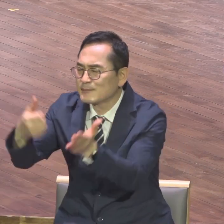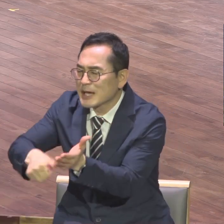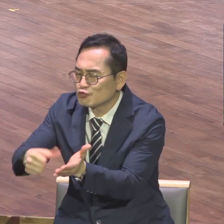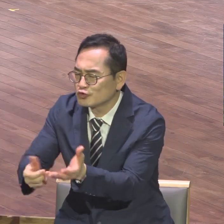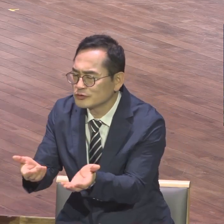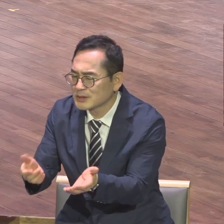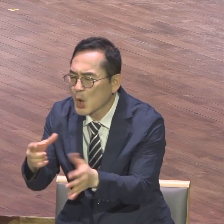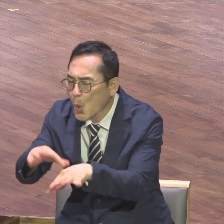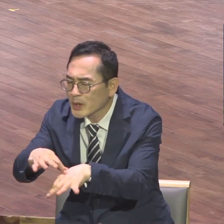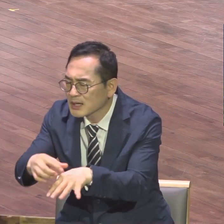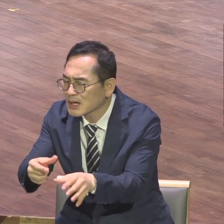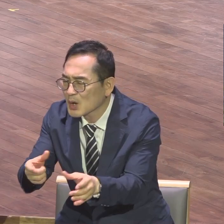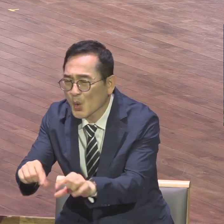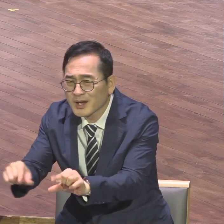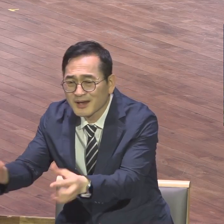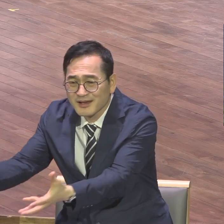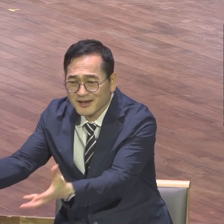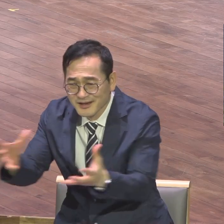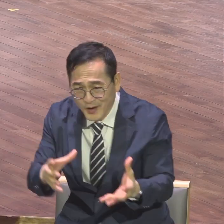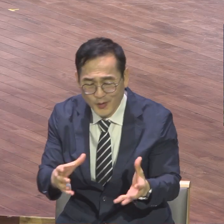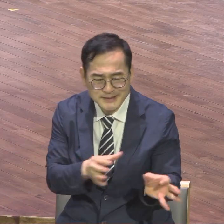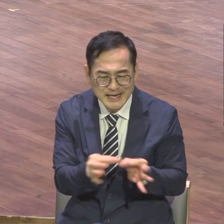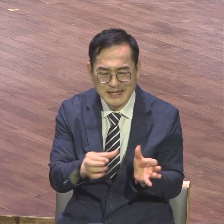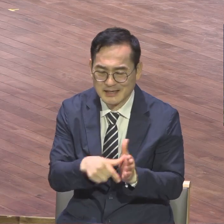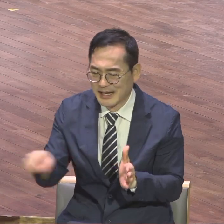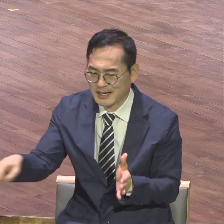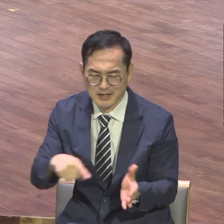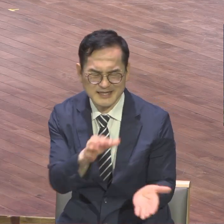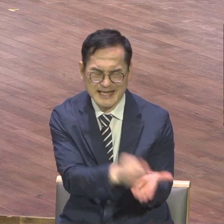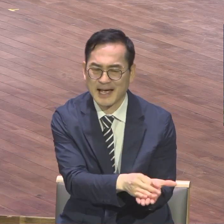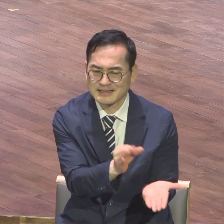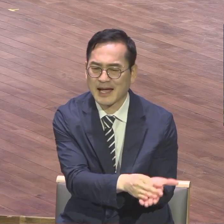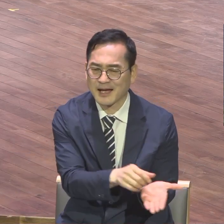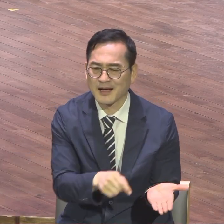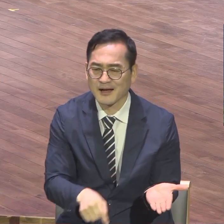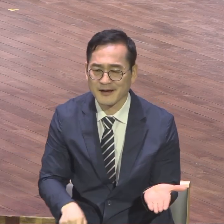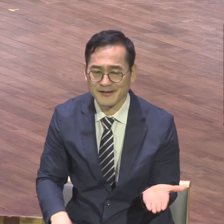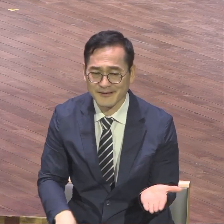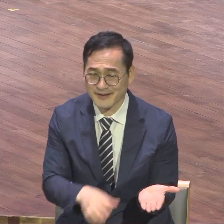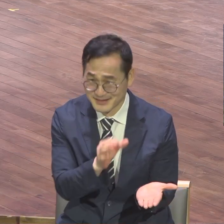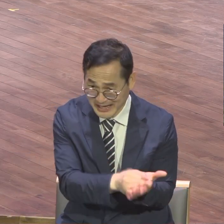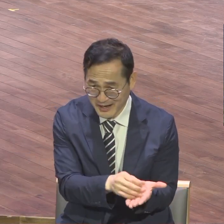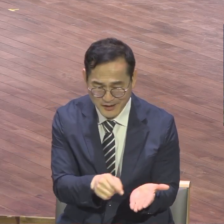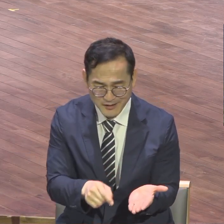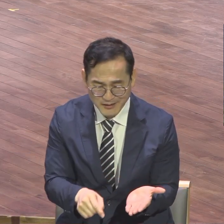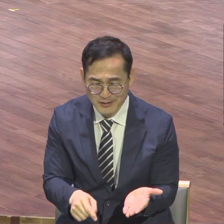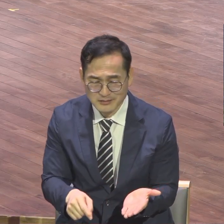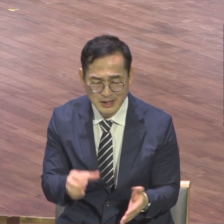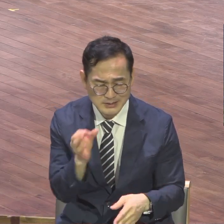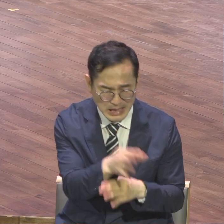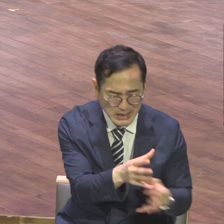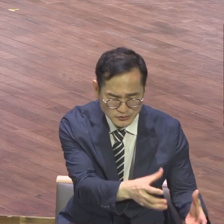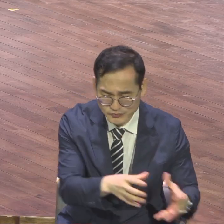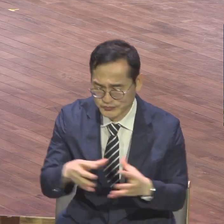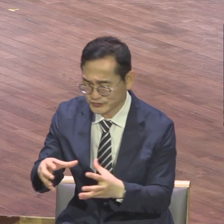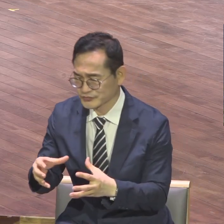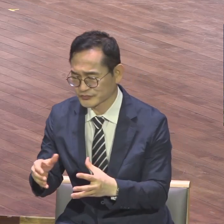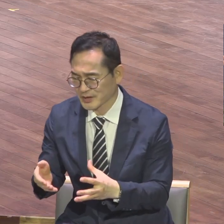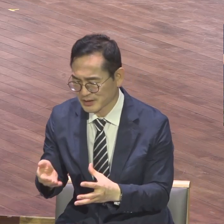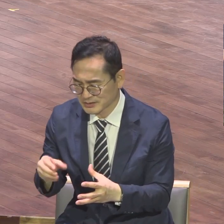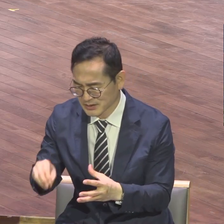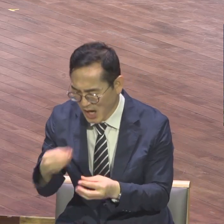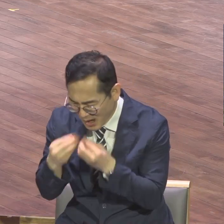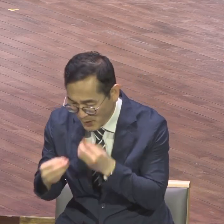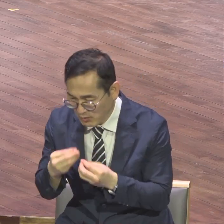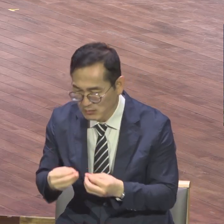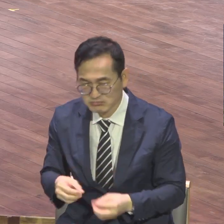이 고기는 좀 싸단 말이에요. 싸니까 가난한 사람들이 말이에요. 싸먹는단 말이에요. 근데 그걸 먹는 걸 가지고 기독교인이나 사람들이